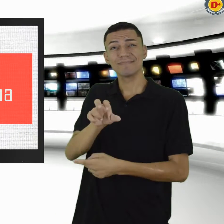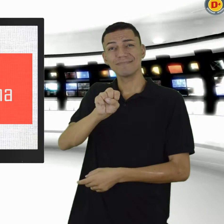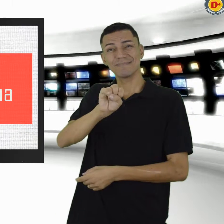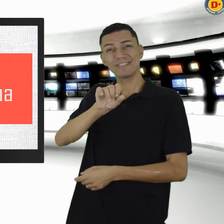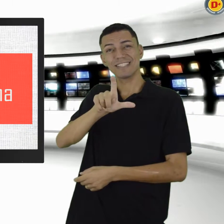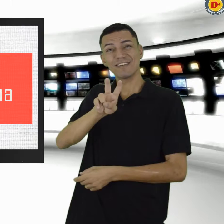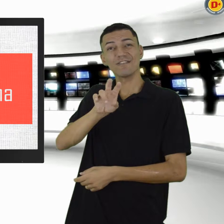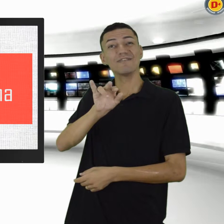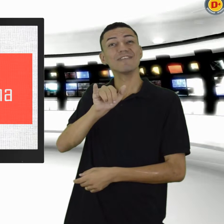do Ceará.